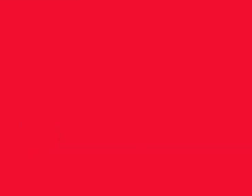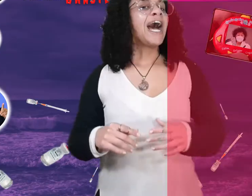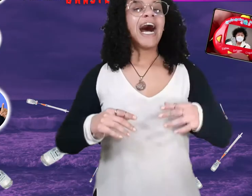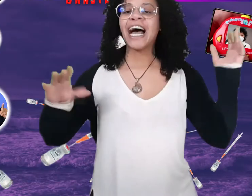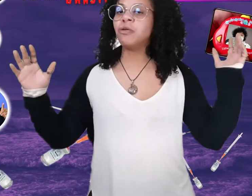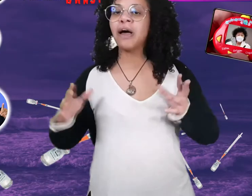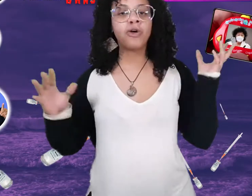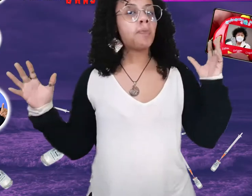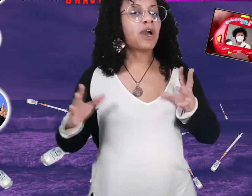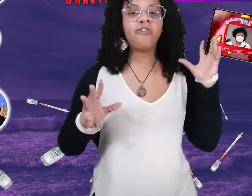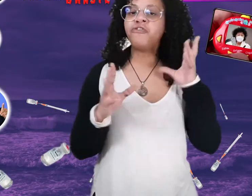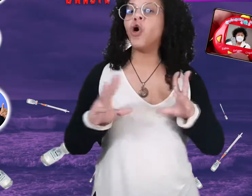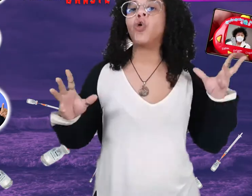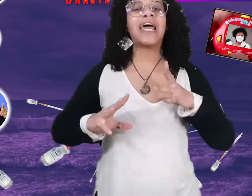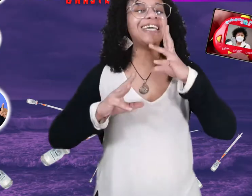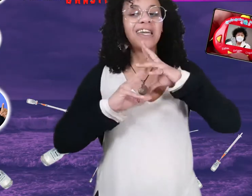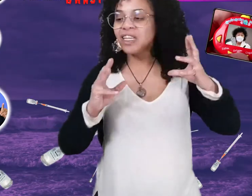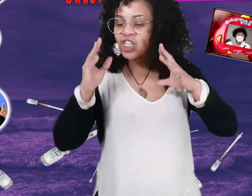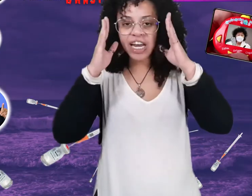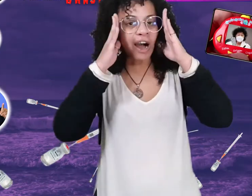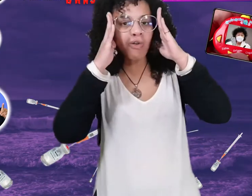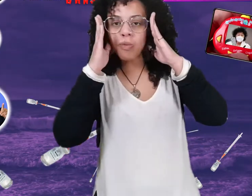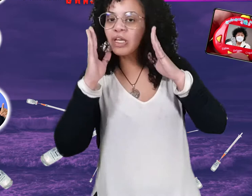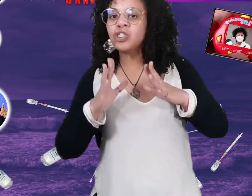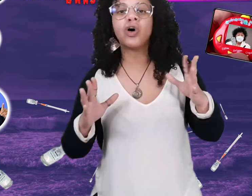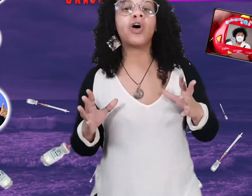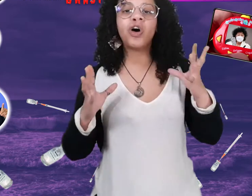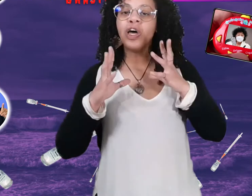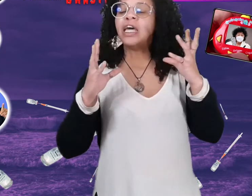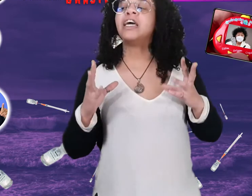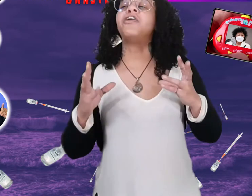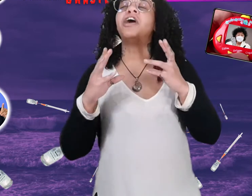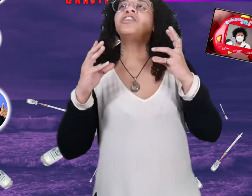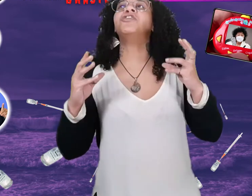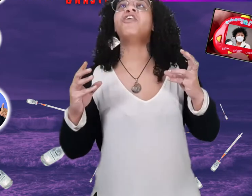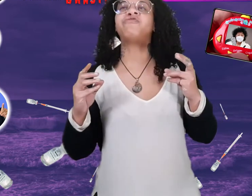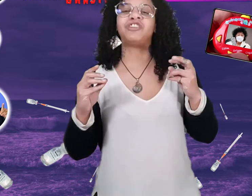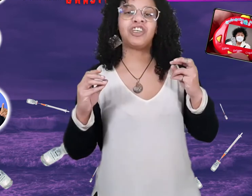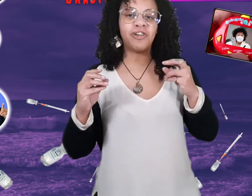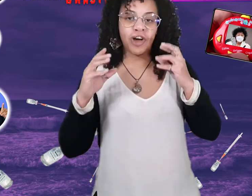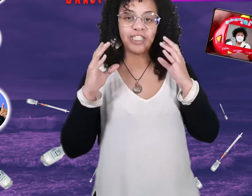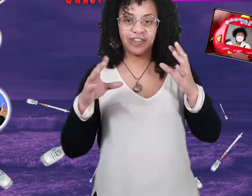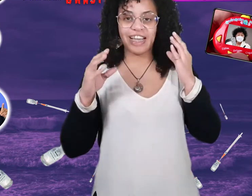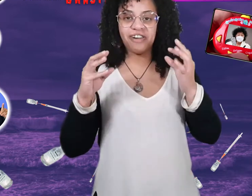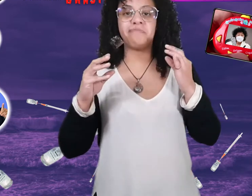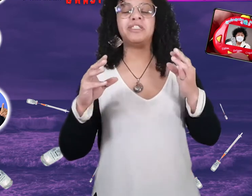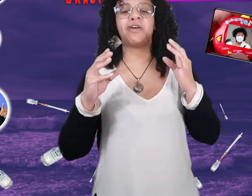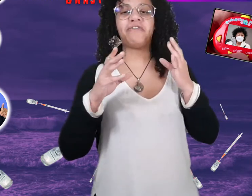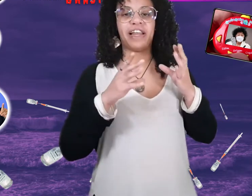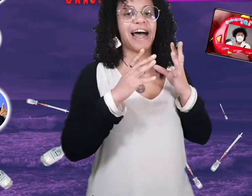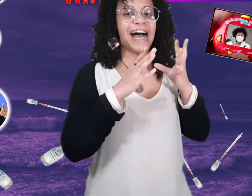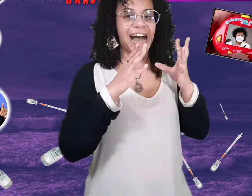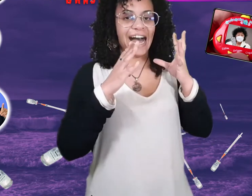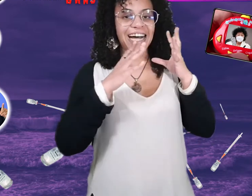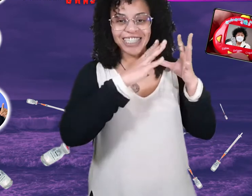isso. Aí o bagulho pegou fogo. Aí geral começou... E aí o Randolph, gente, eu gosto que ele começou a falar